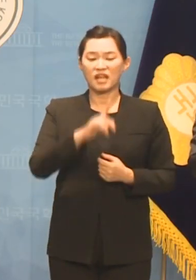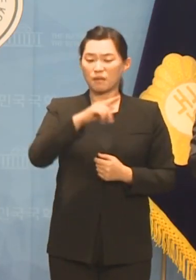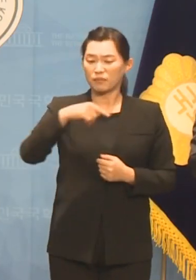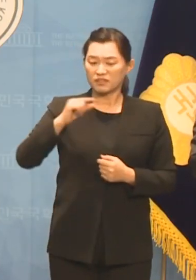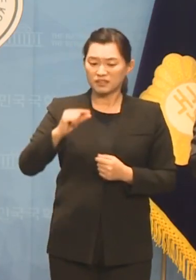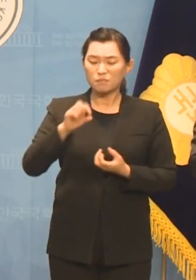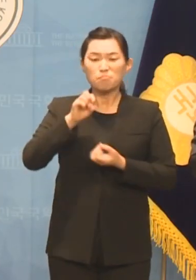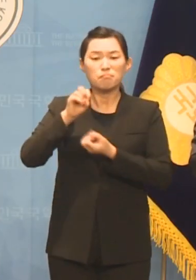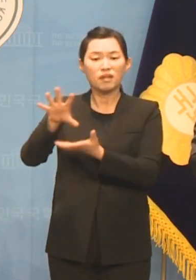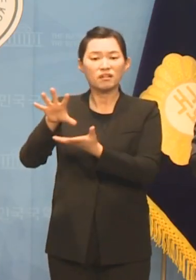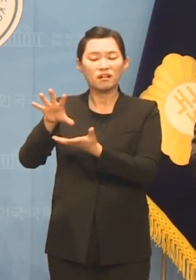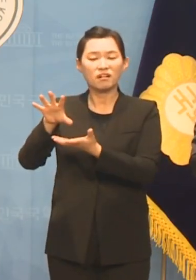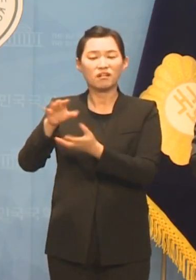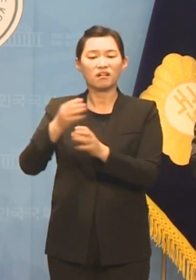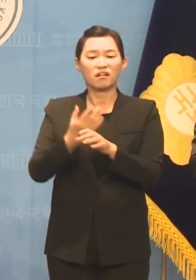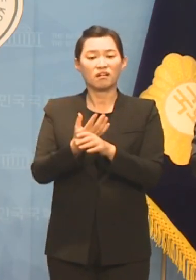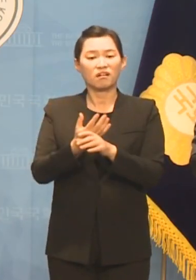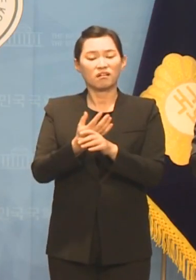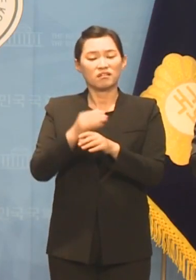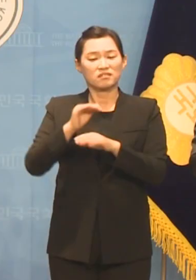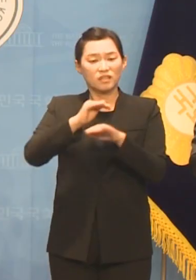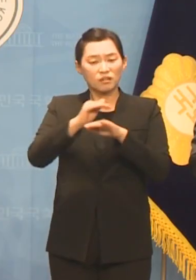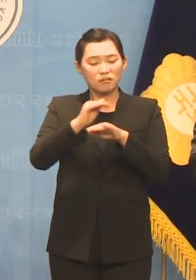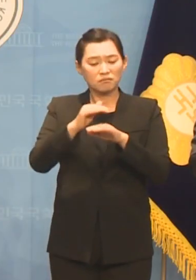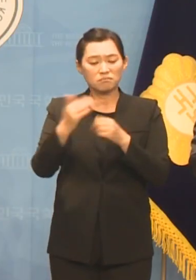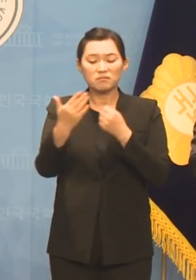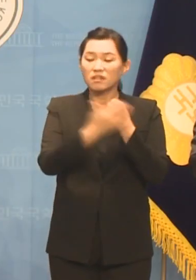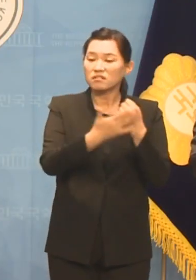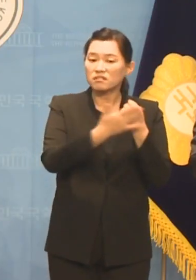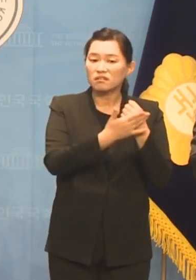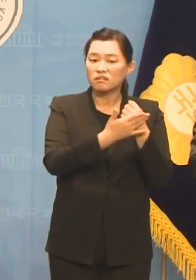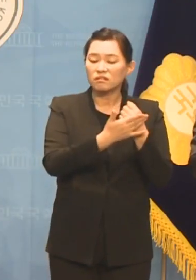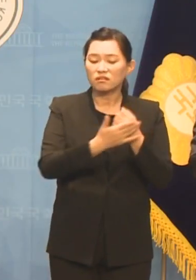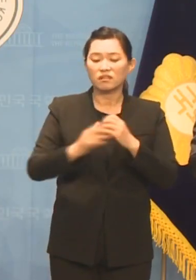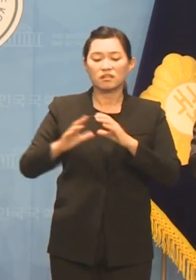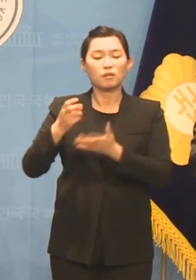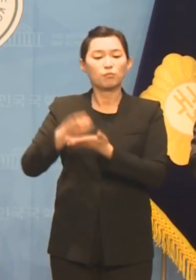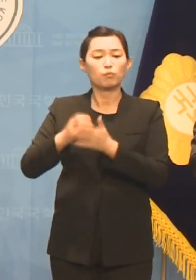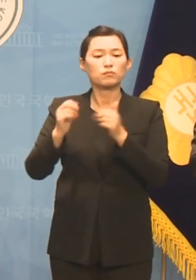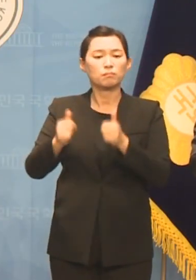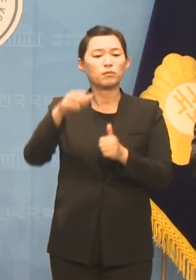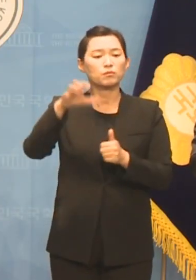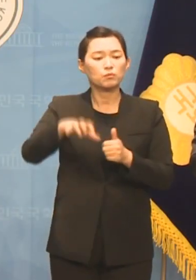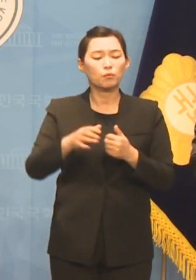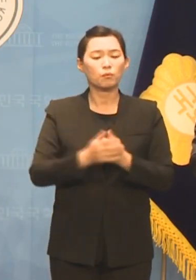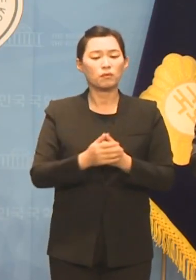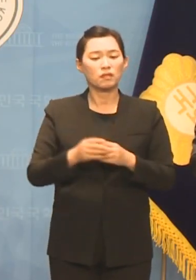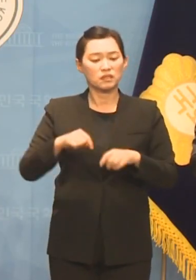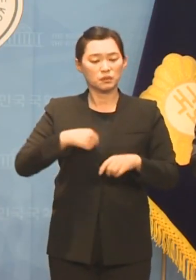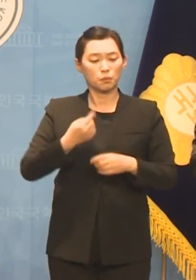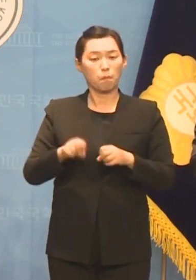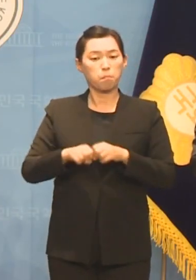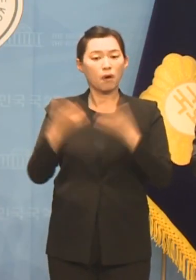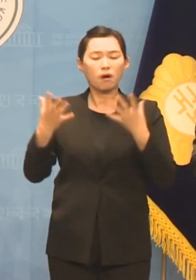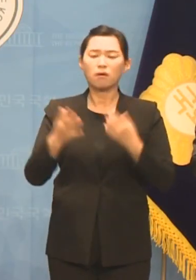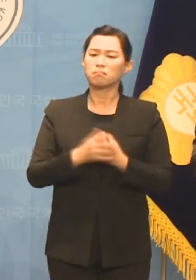LPG 배달 차량의 사진과 헌법재판소의